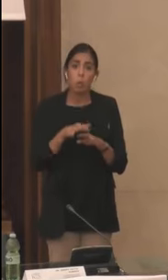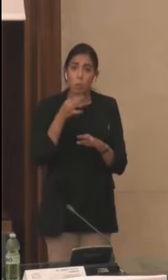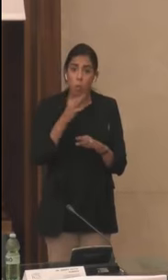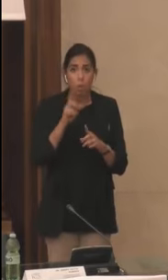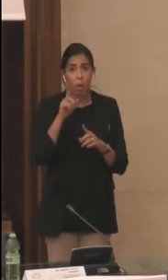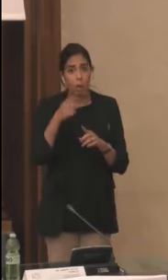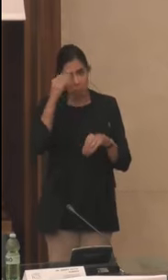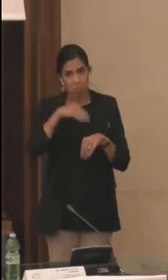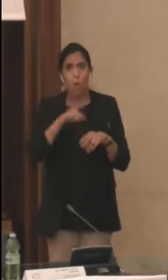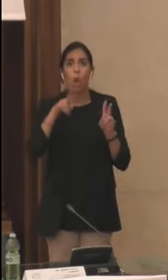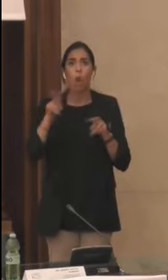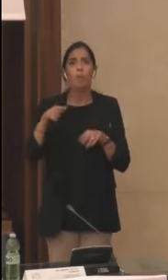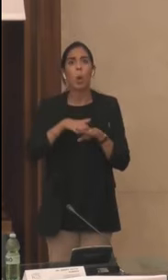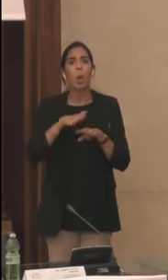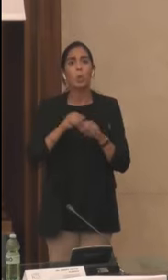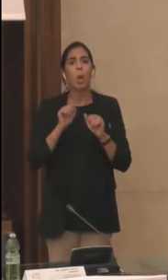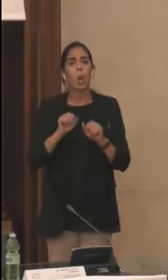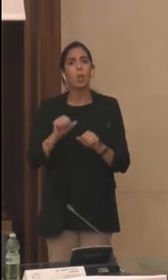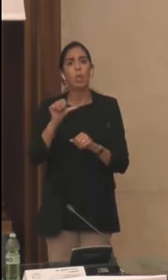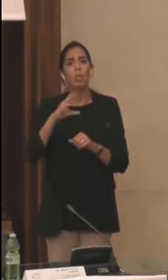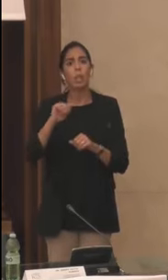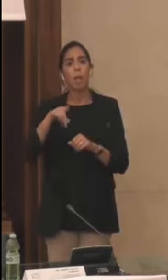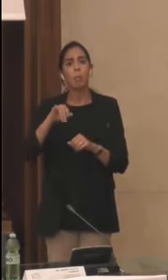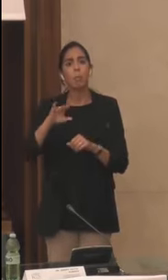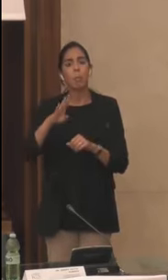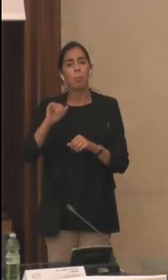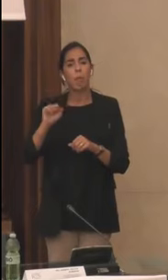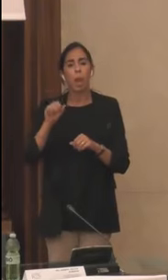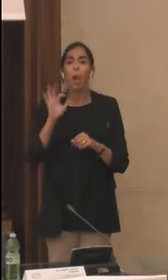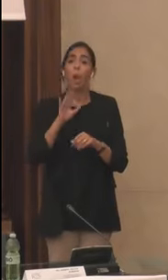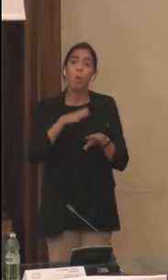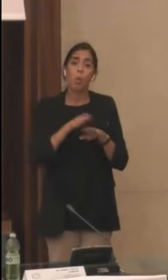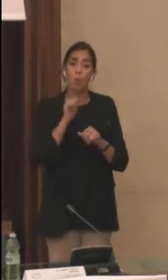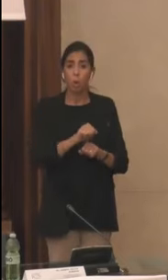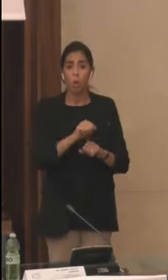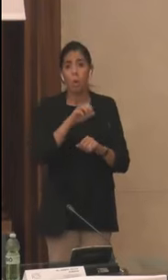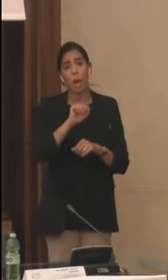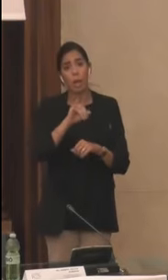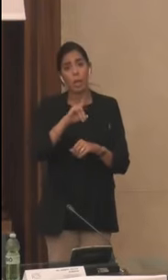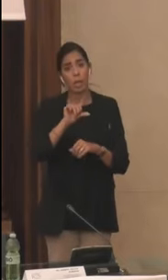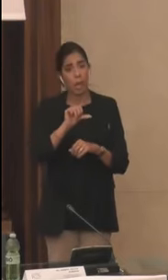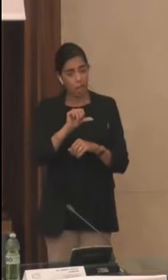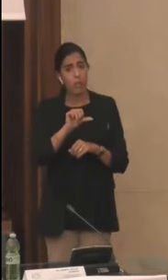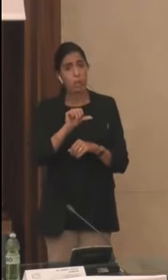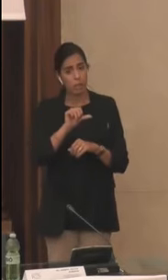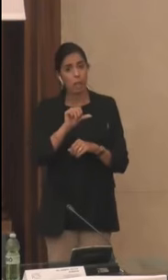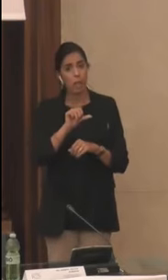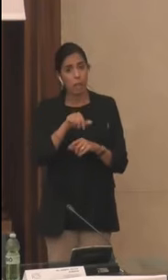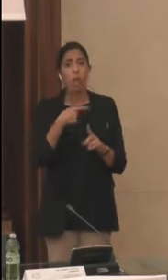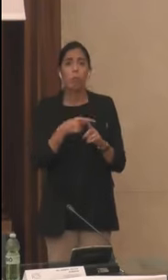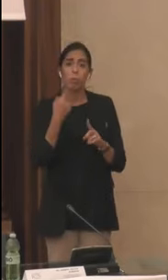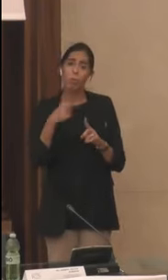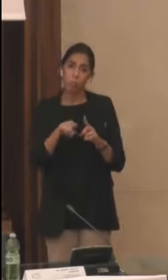antiinflamatorio, detiene la endotelitis y también es anticoagulante. Entonces la ivermectina se usa en todos los